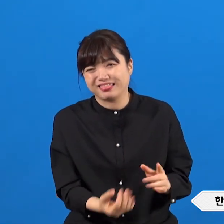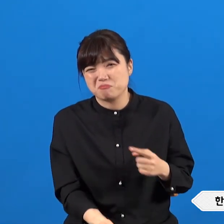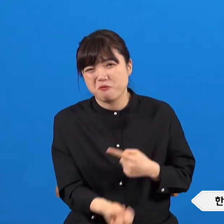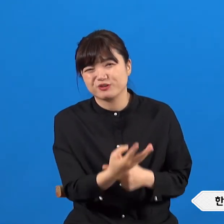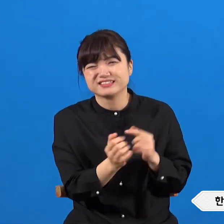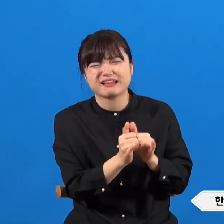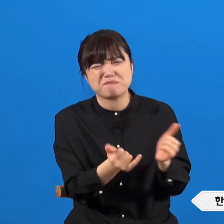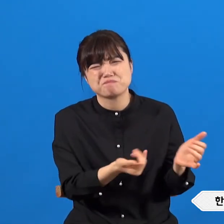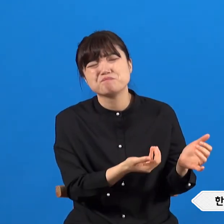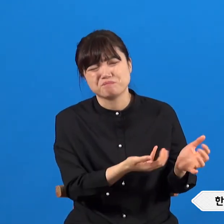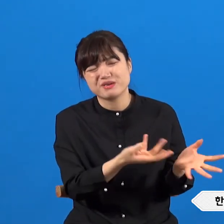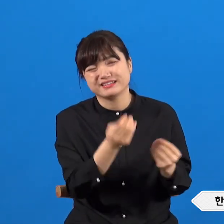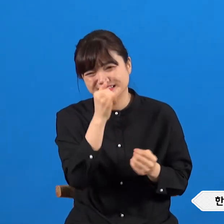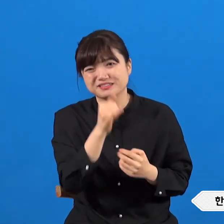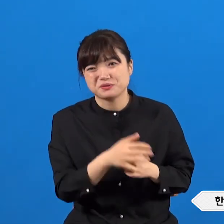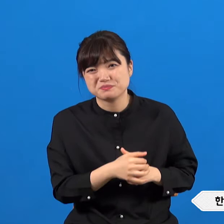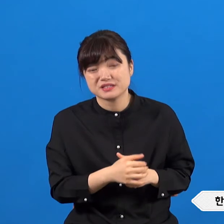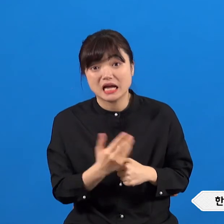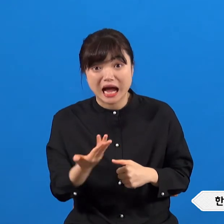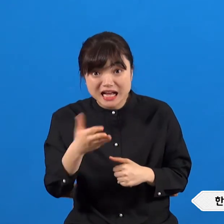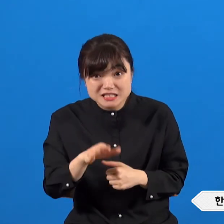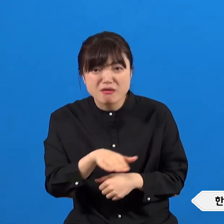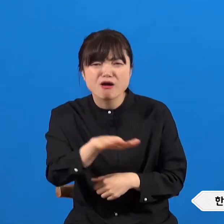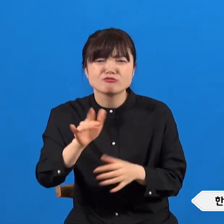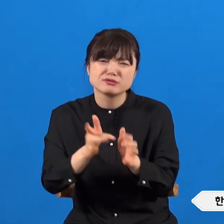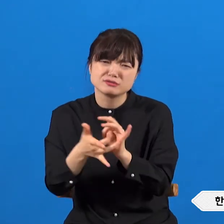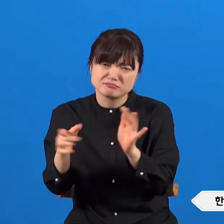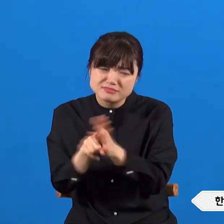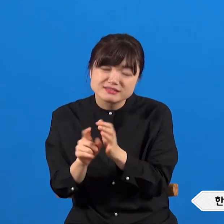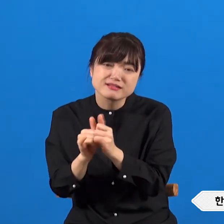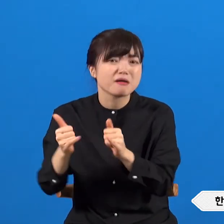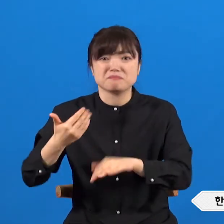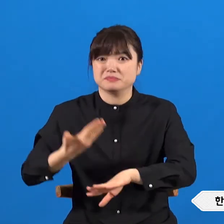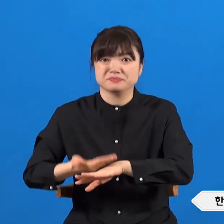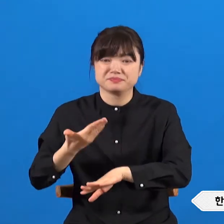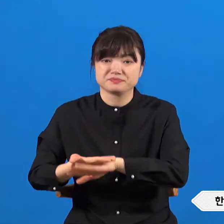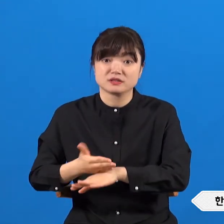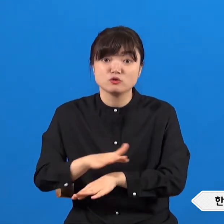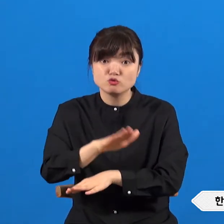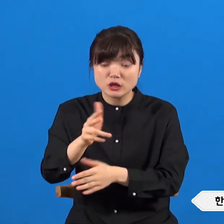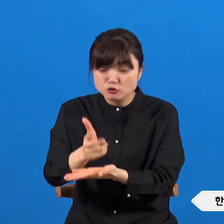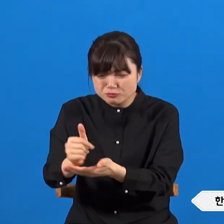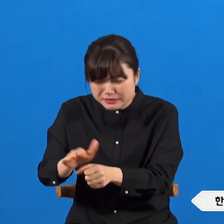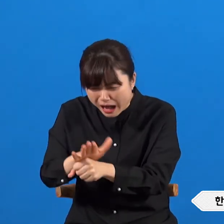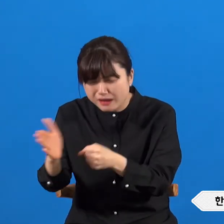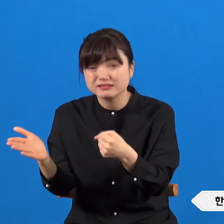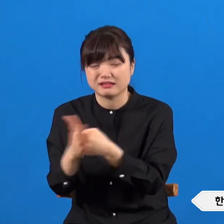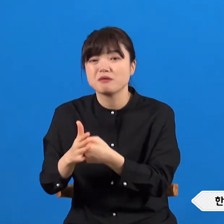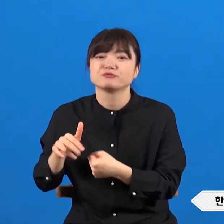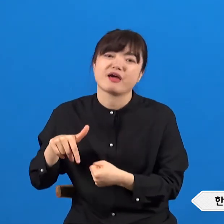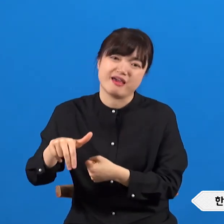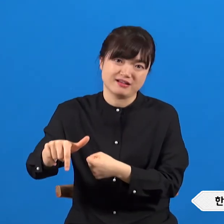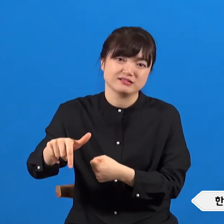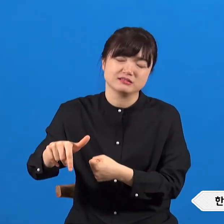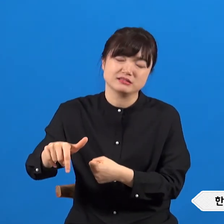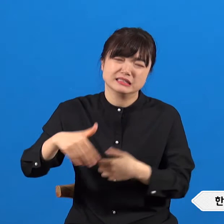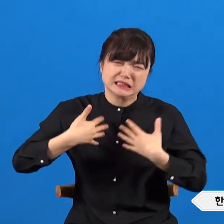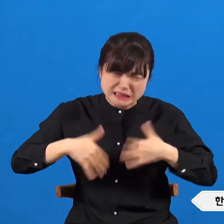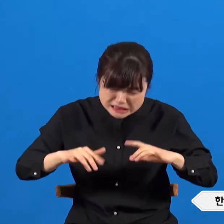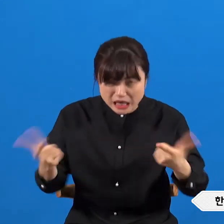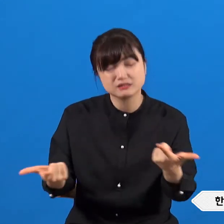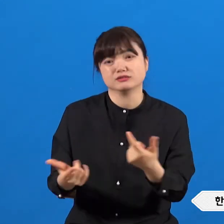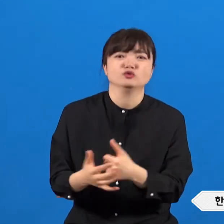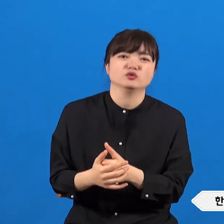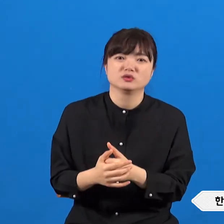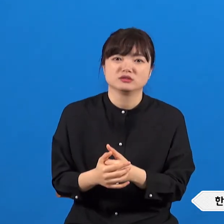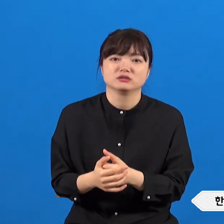생기게 되죠. 그러나 우리가 이웃을 섬기는 것은 주님을 사랑하기 때문에 하는 것이기 때문에 그건 지치지